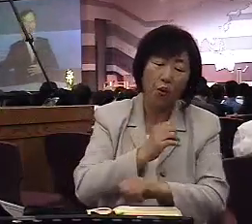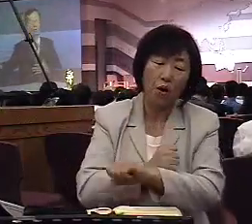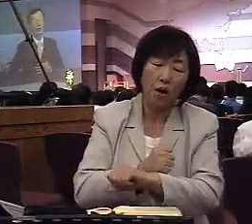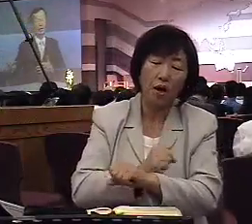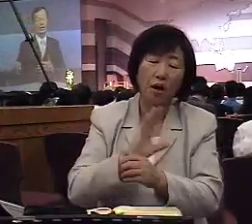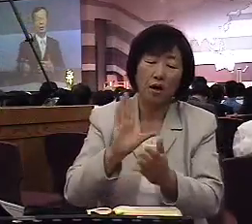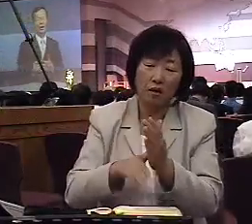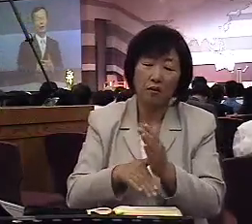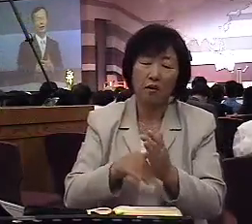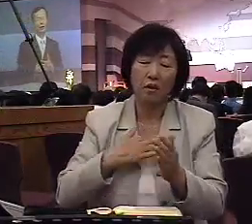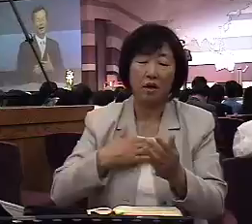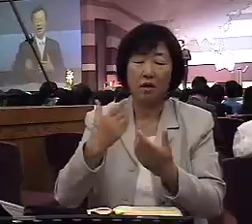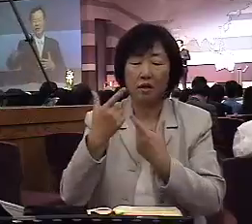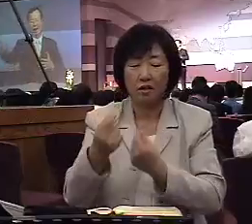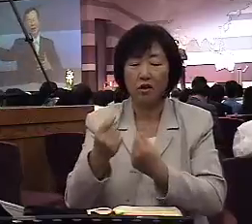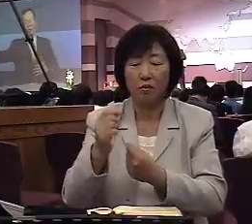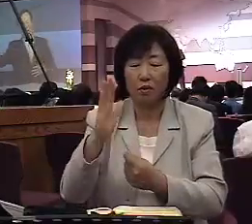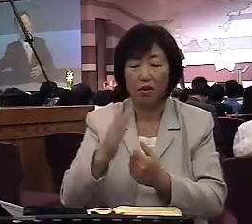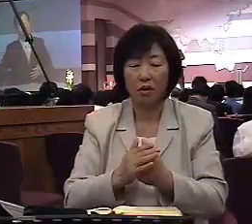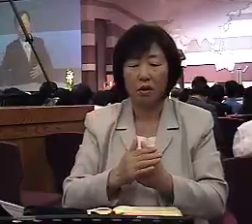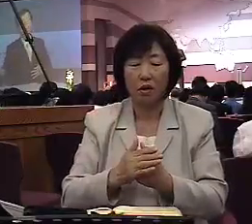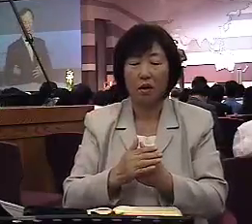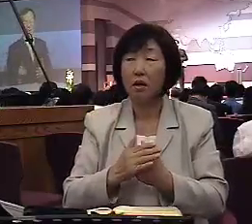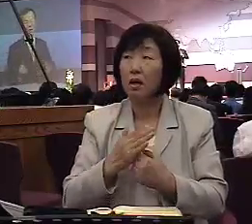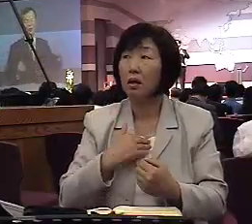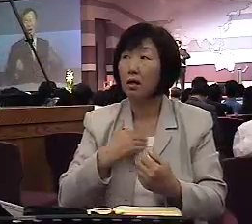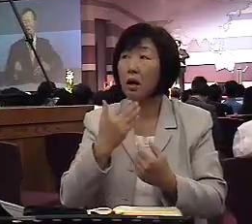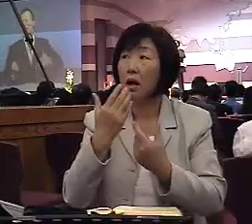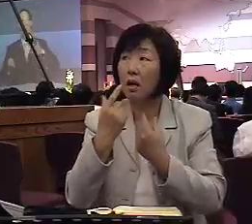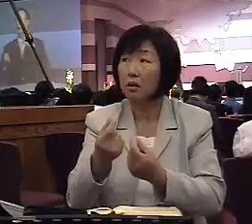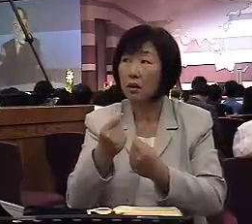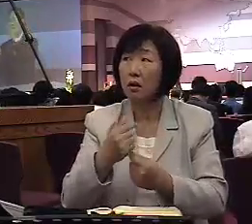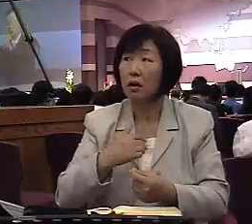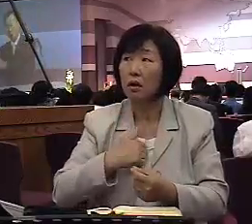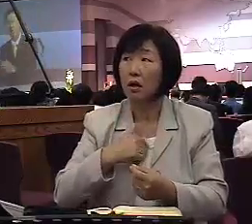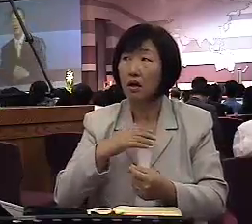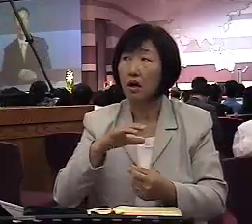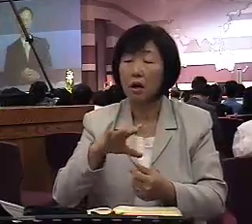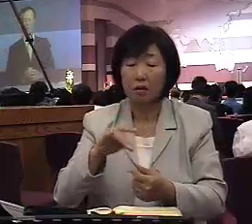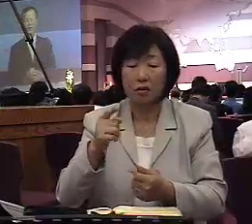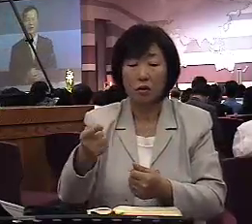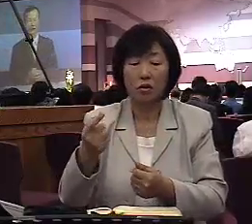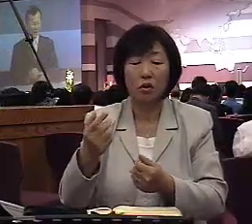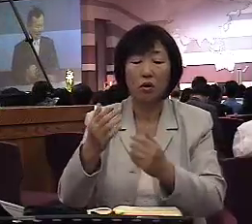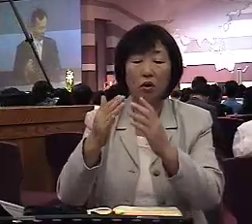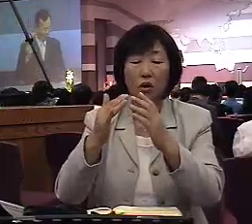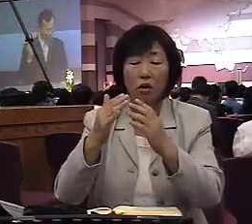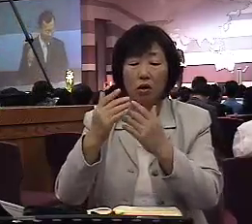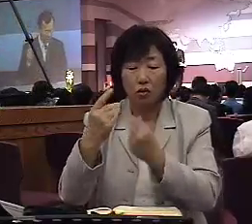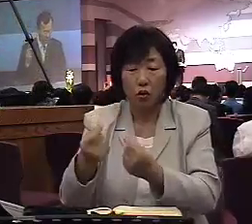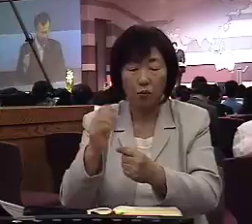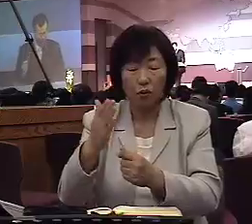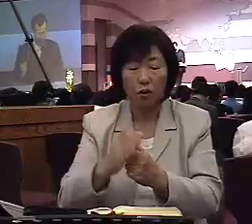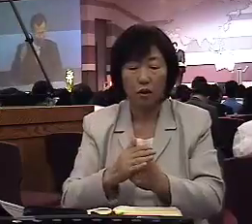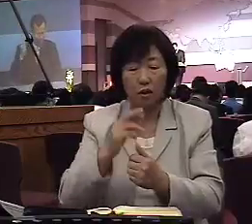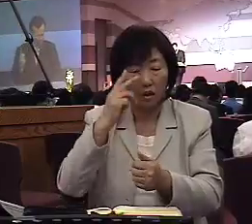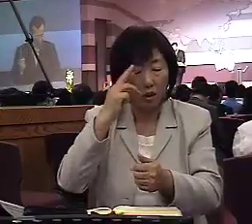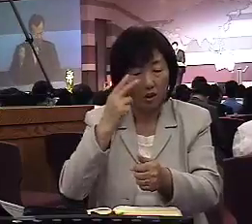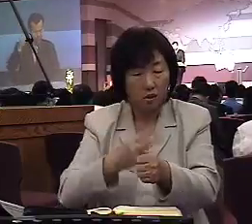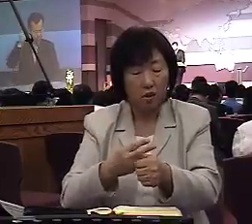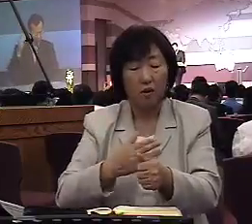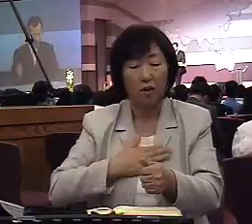나처럼 되십시오 이끌어야 되는데, 나처럼 저들이 되기 위해서는 내가 먼저 저들처럼 되어야 된다는 거예요. 사도 바울이 그런